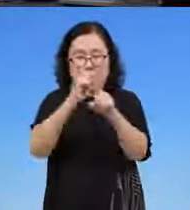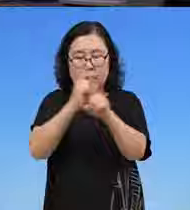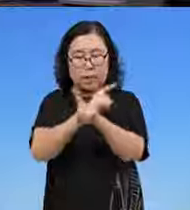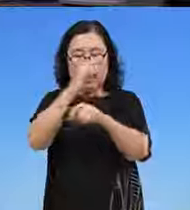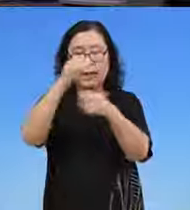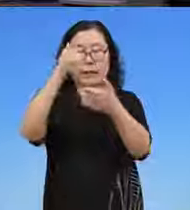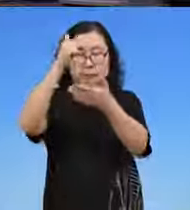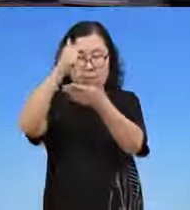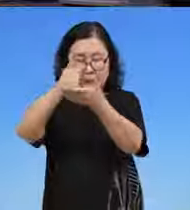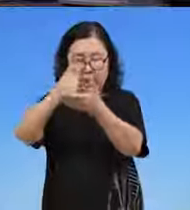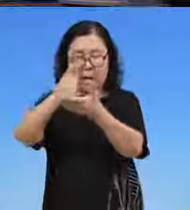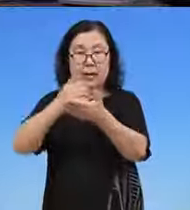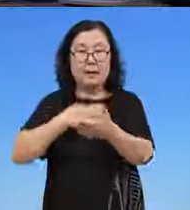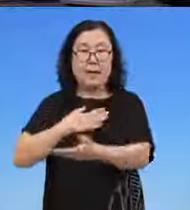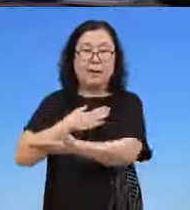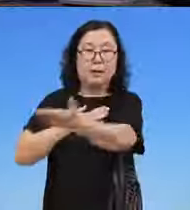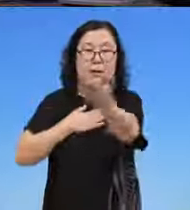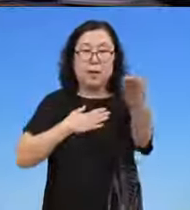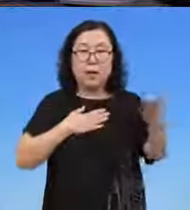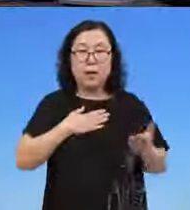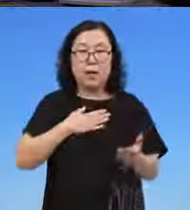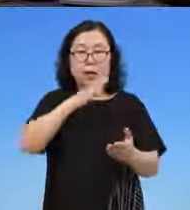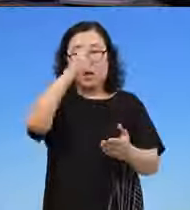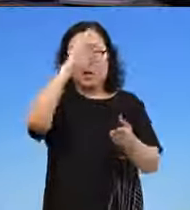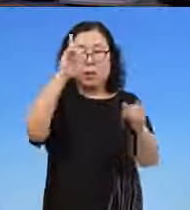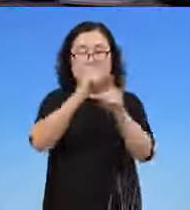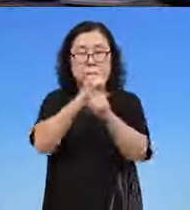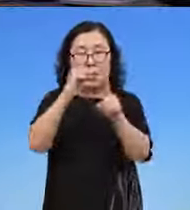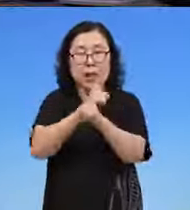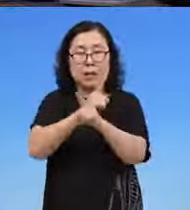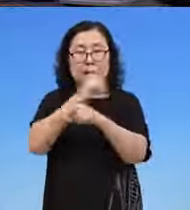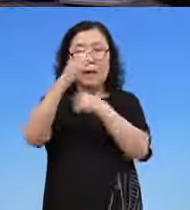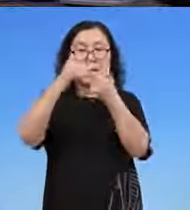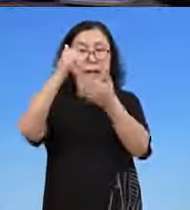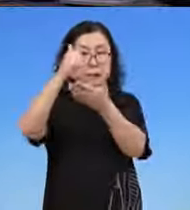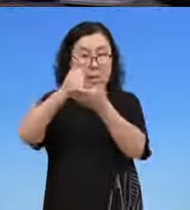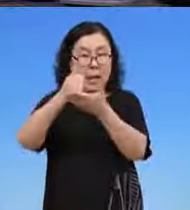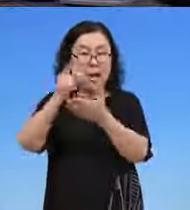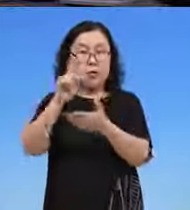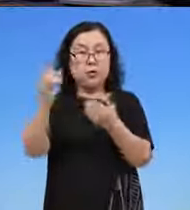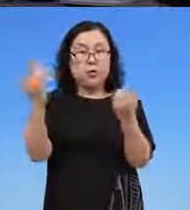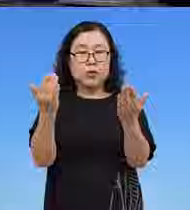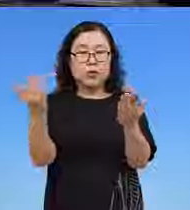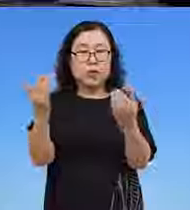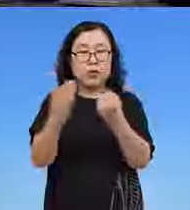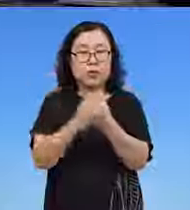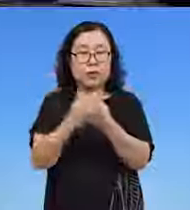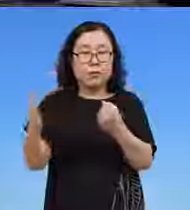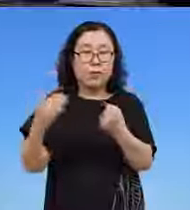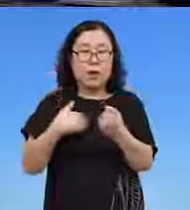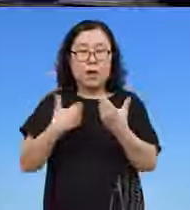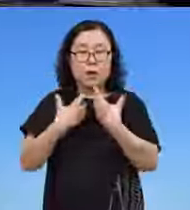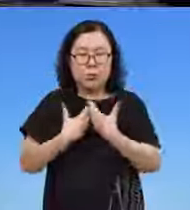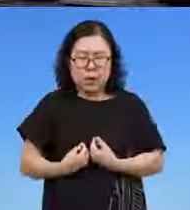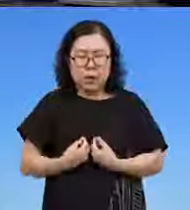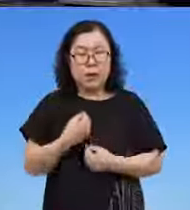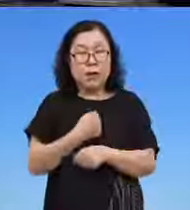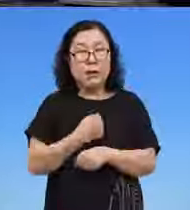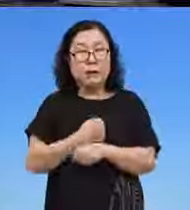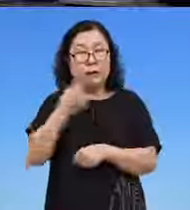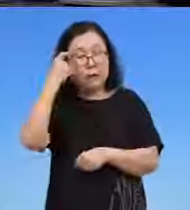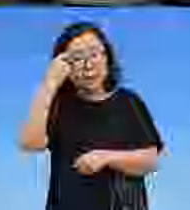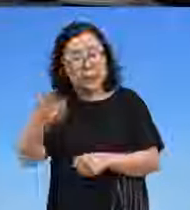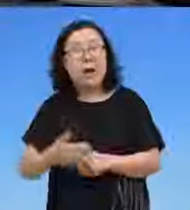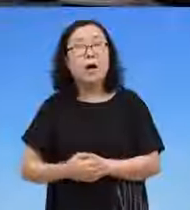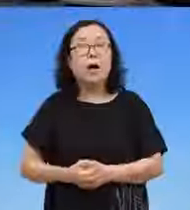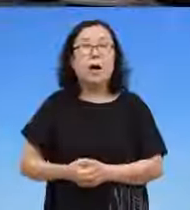치료하는 여호와임이라. 나는 너희를 치료하는 여호와임이라. 무슨 일로 좌절하고 무슨 일로 이제 전의를